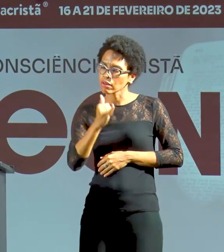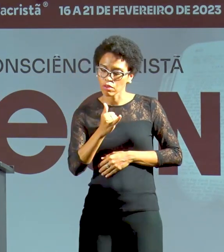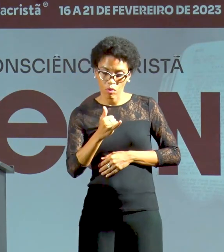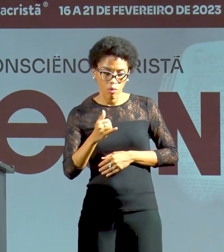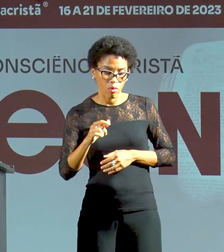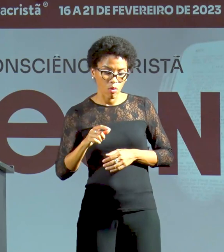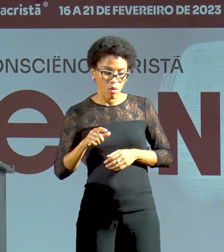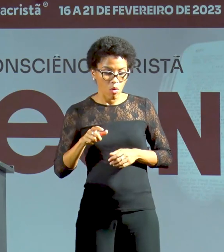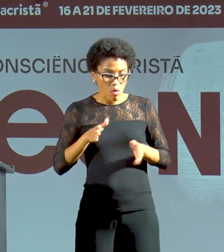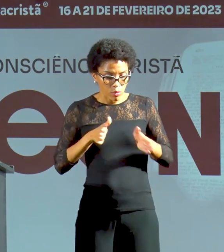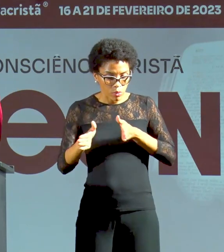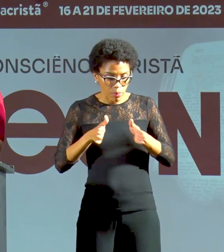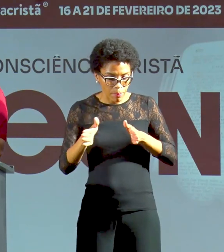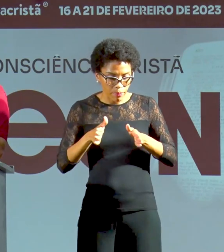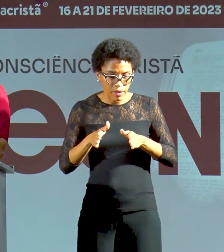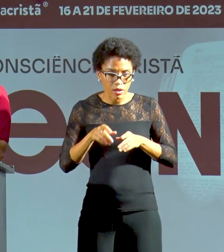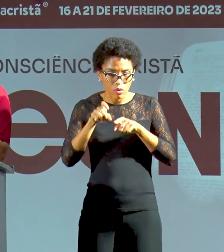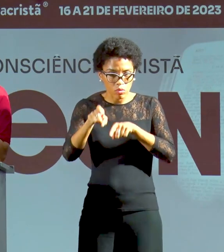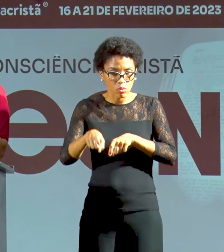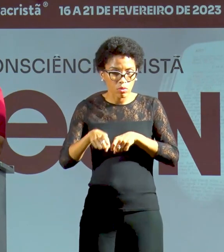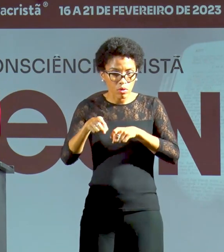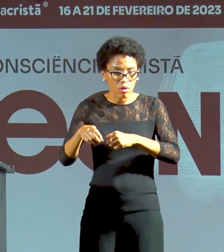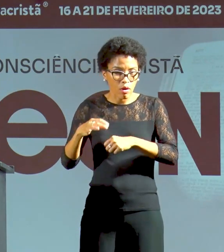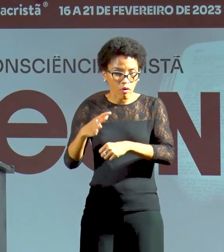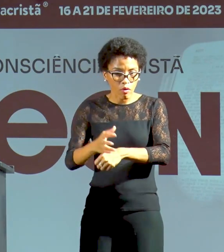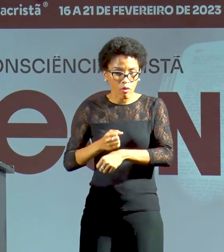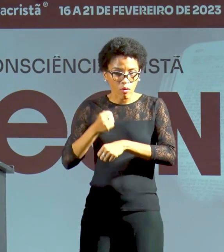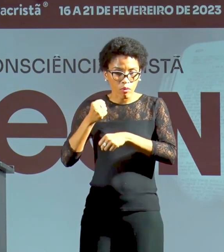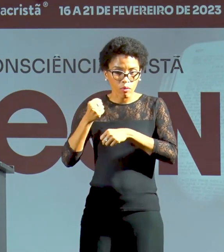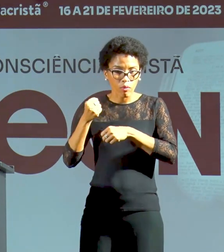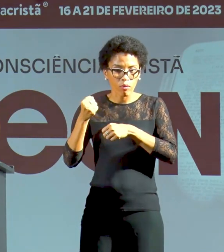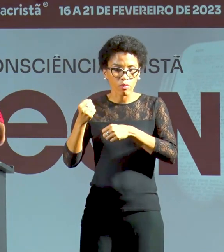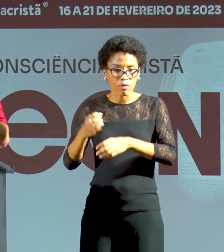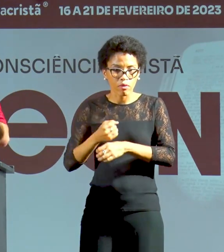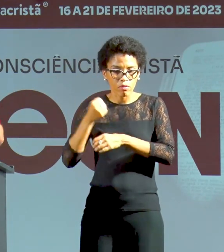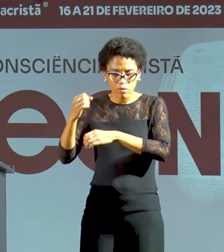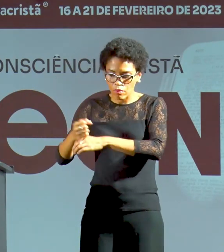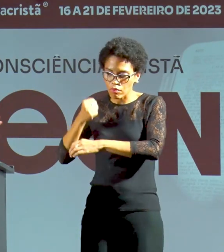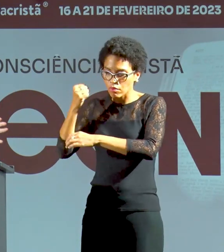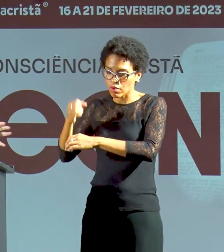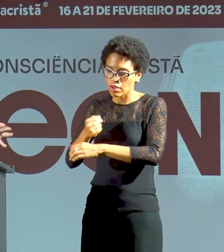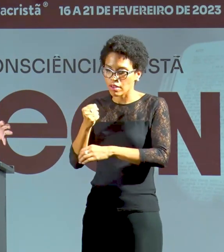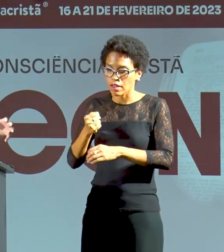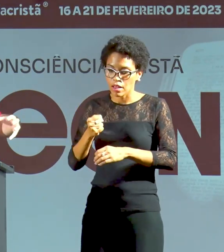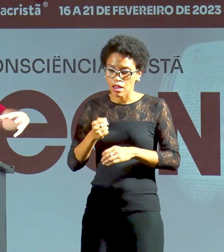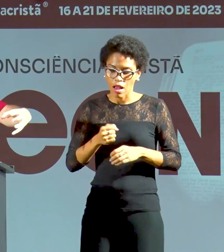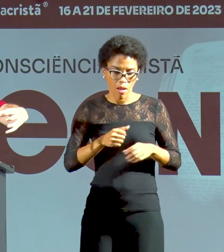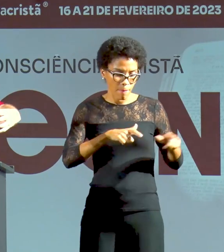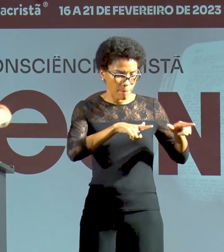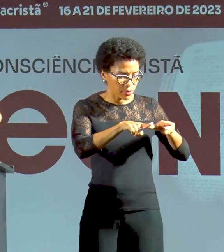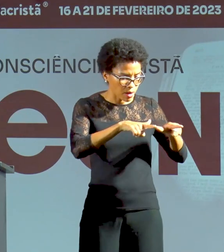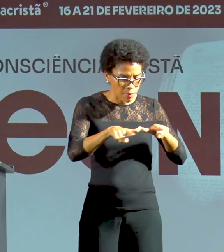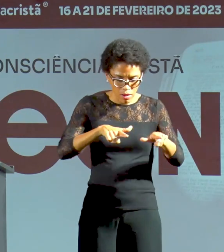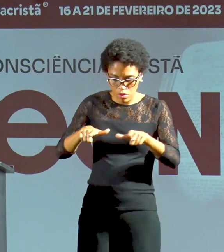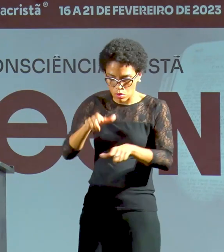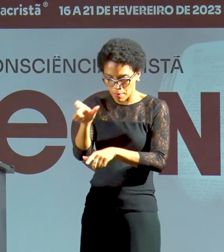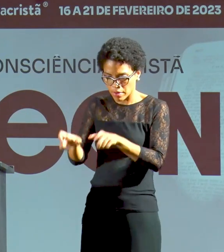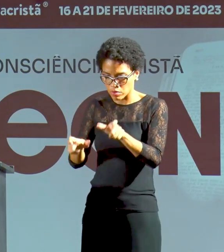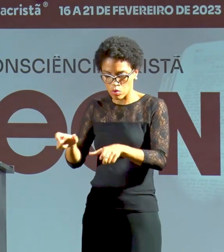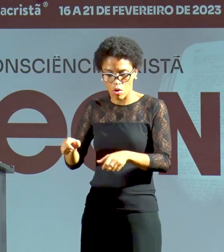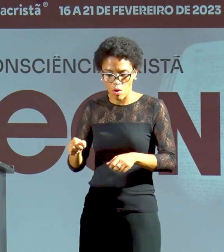os fazendeiros e os agricultores os funcionários deles não podiam colher os cantos